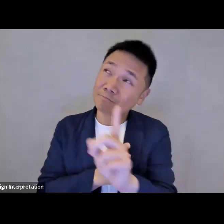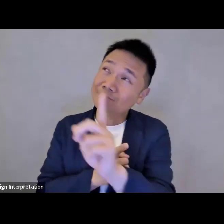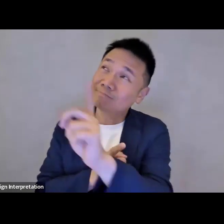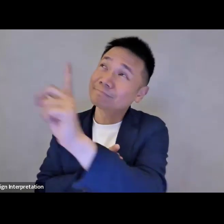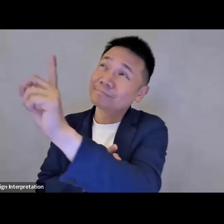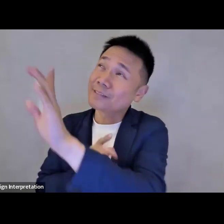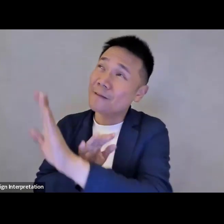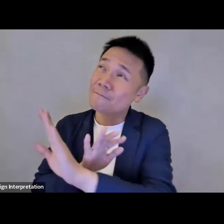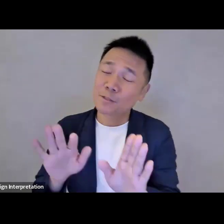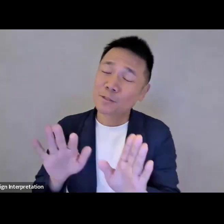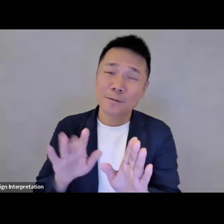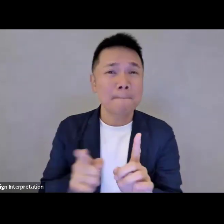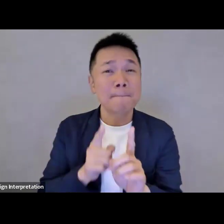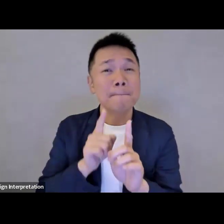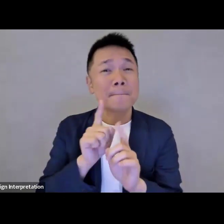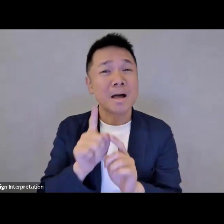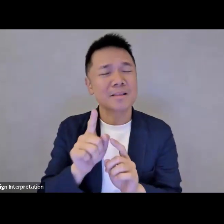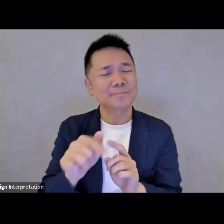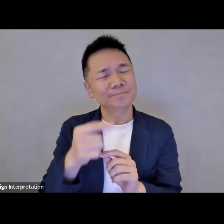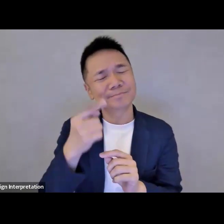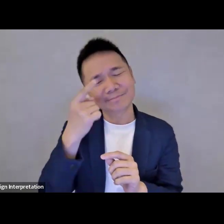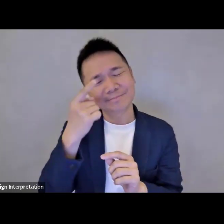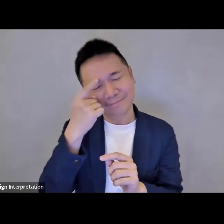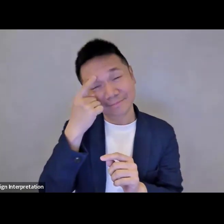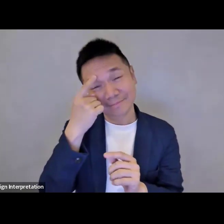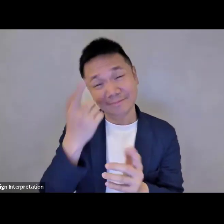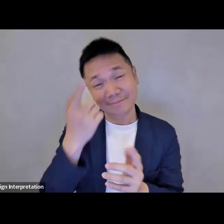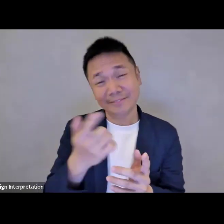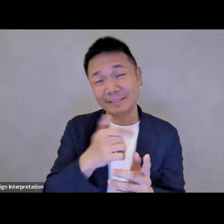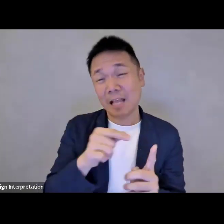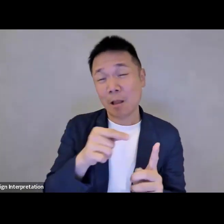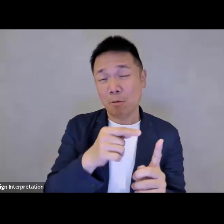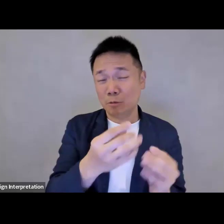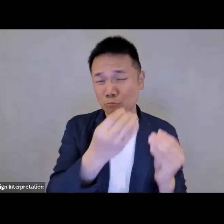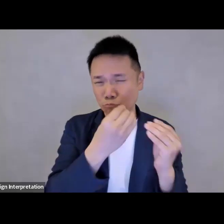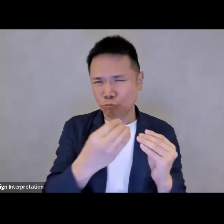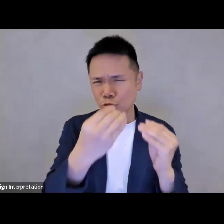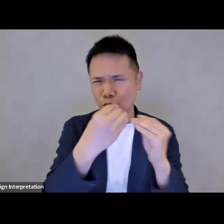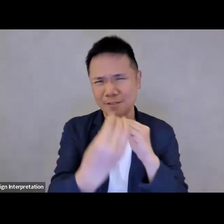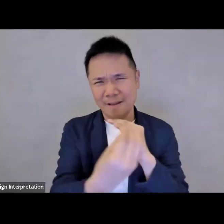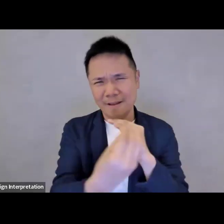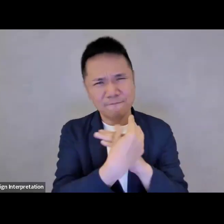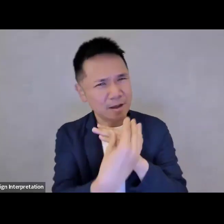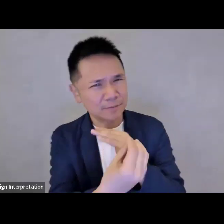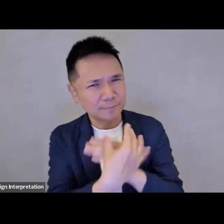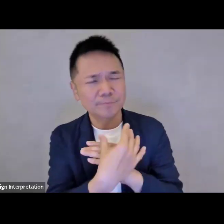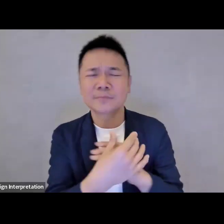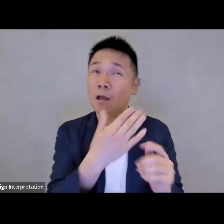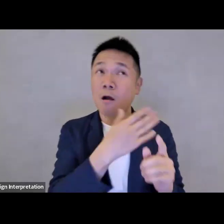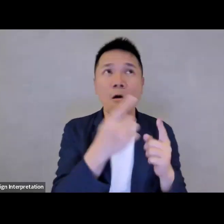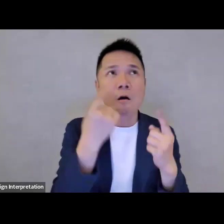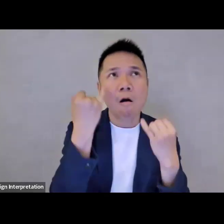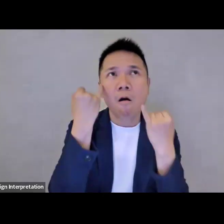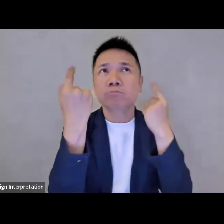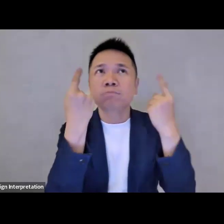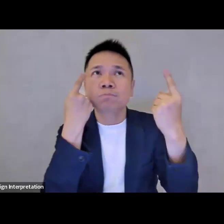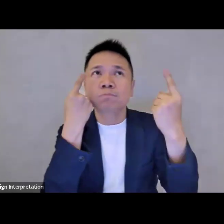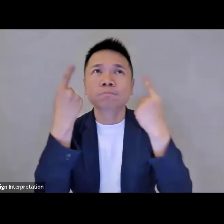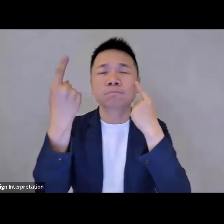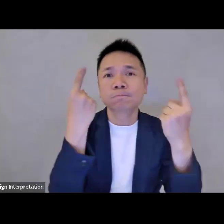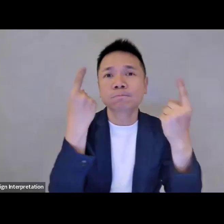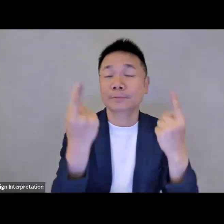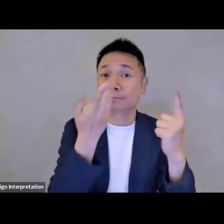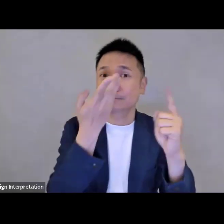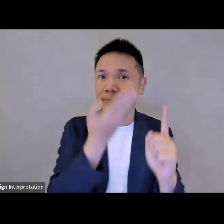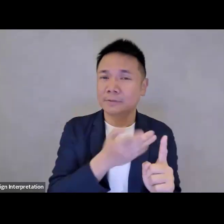放在我的心中。我希望他能够安息。